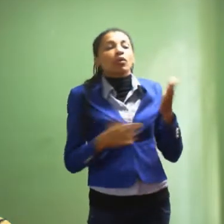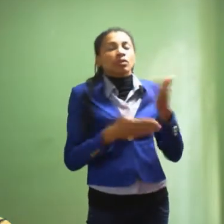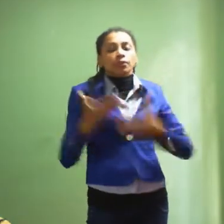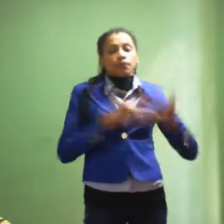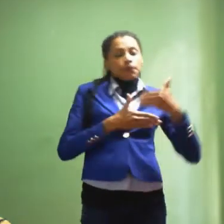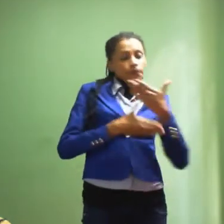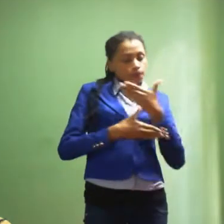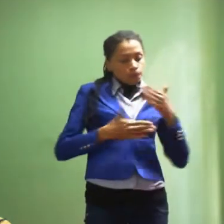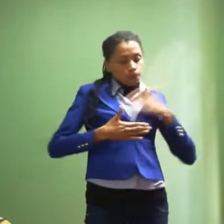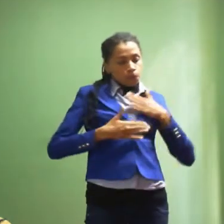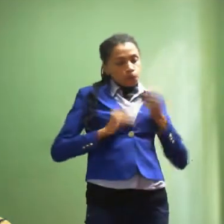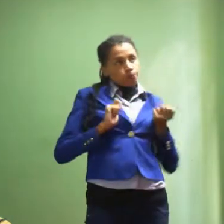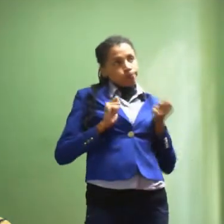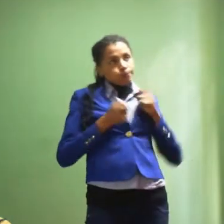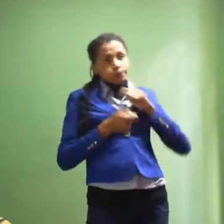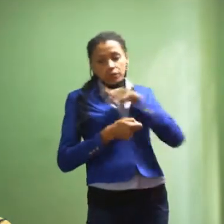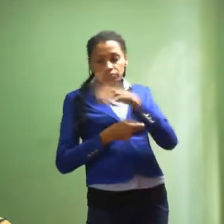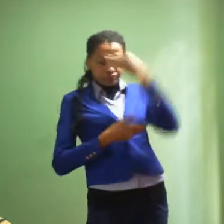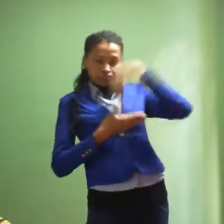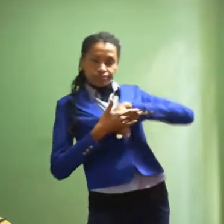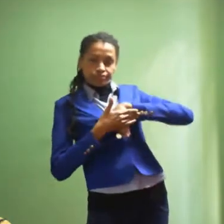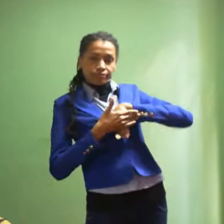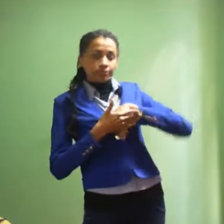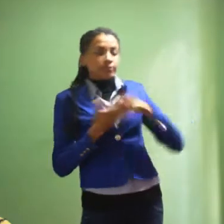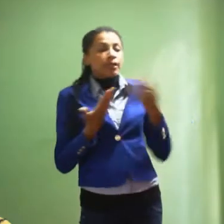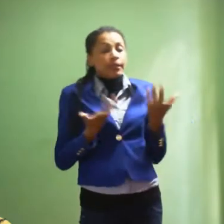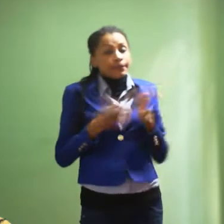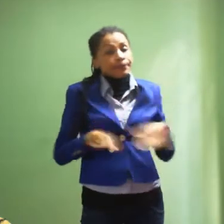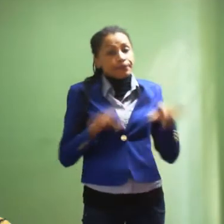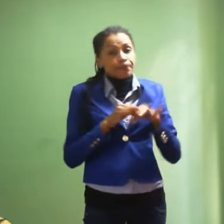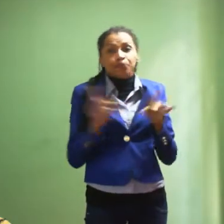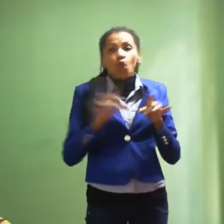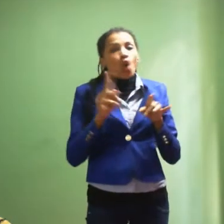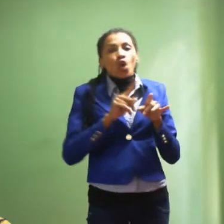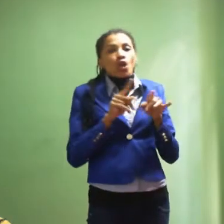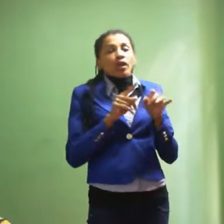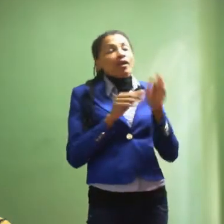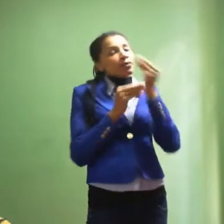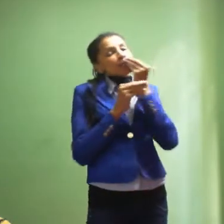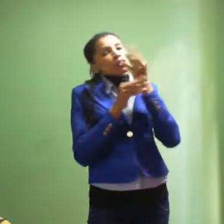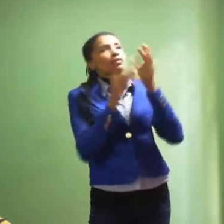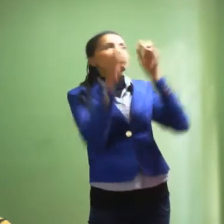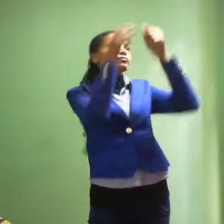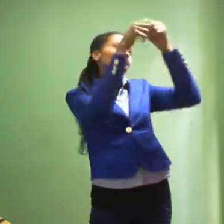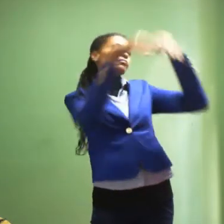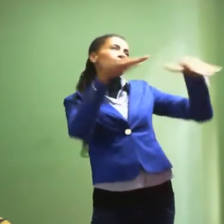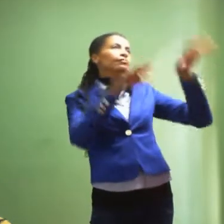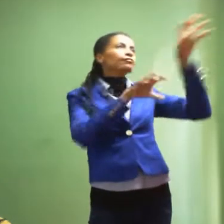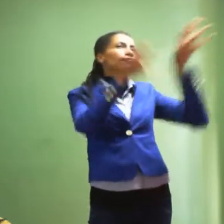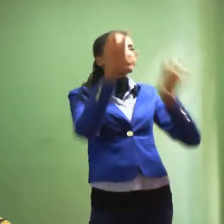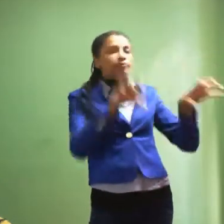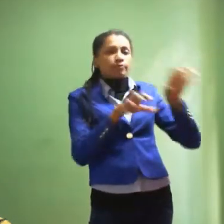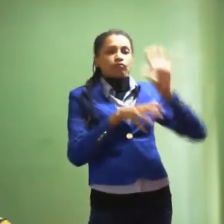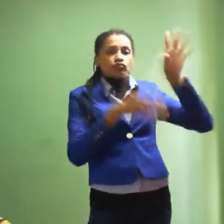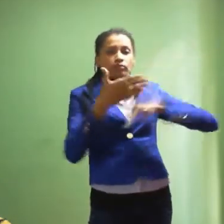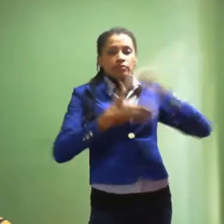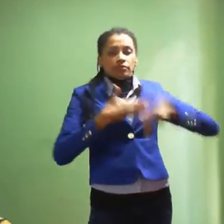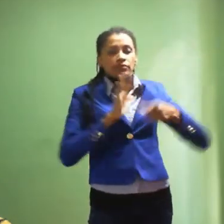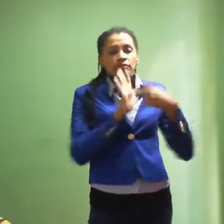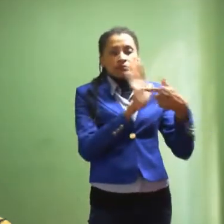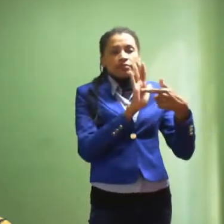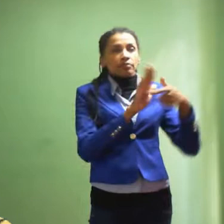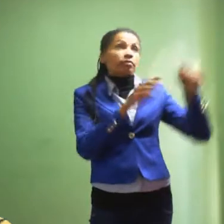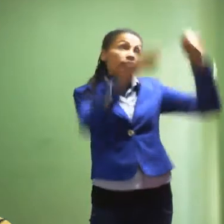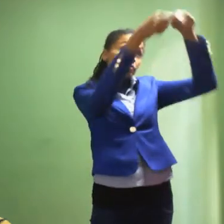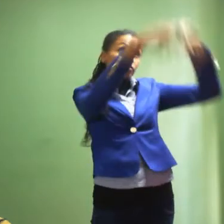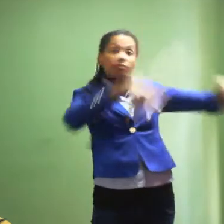mirar a ver cómo lo vamos ajustando. Tampoco la idea es que se pone el mapa conceptual o el esquema que hayamos diseñado para presentar el mapa en el